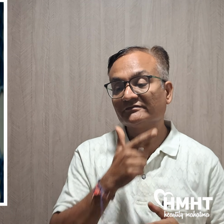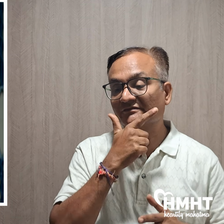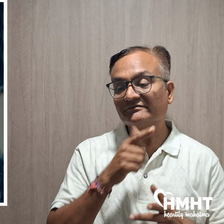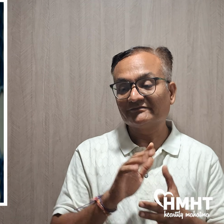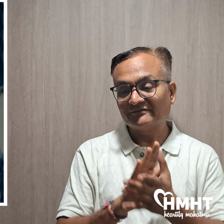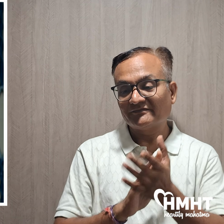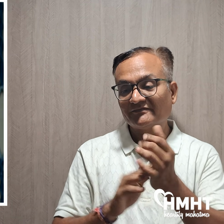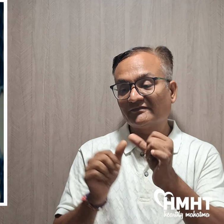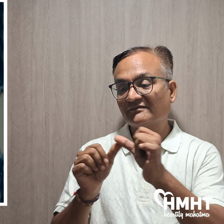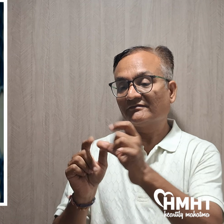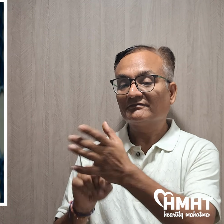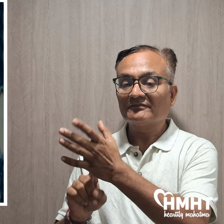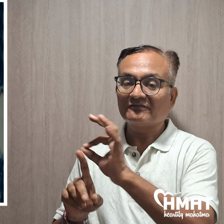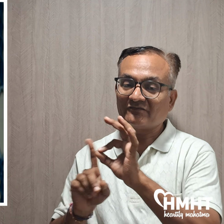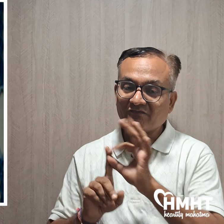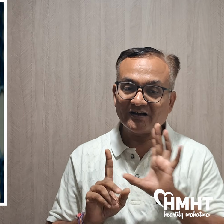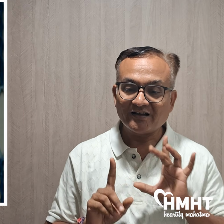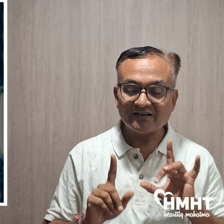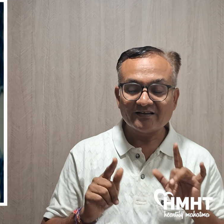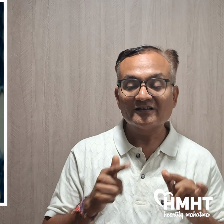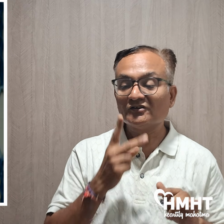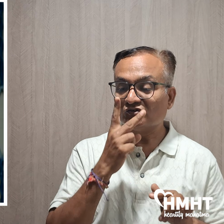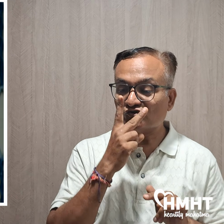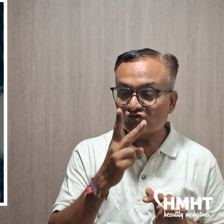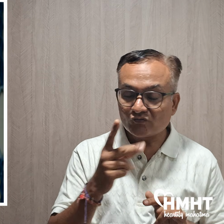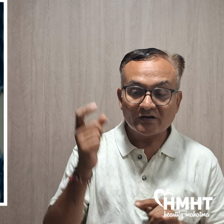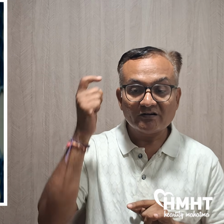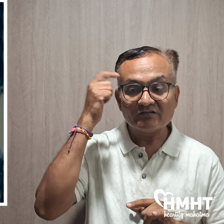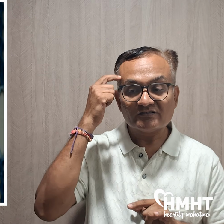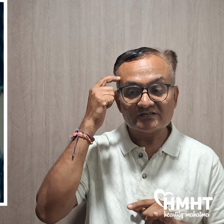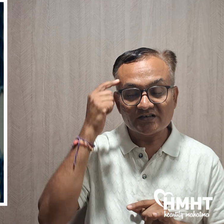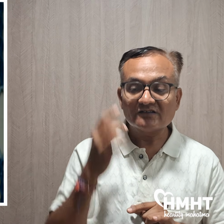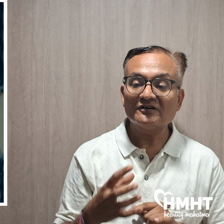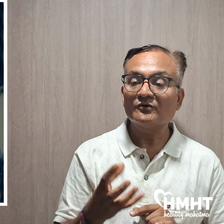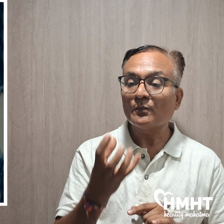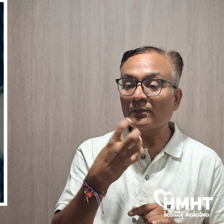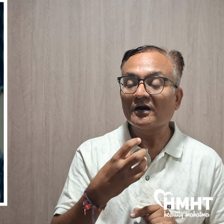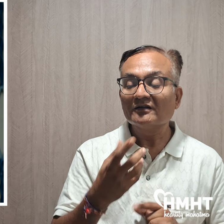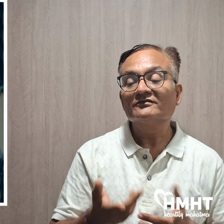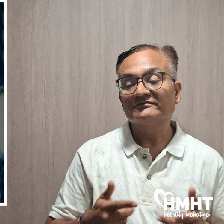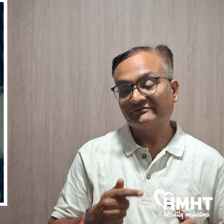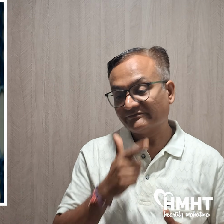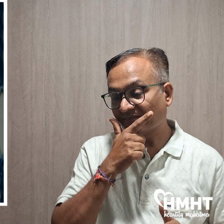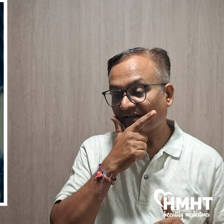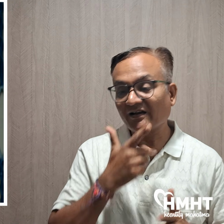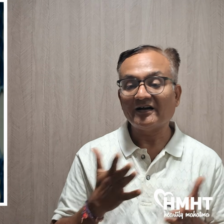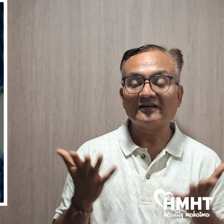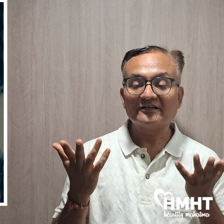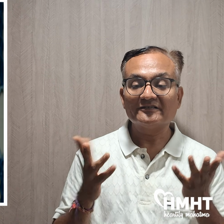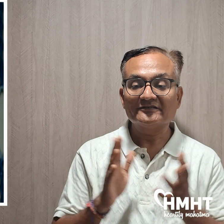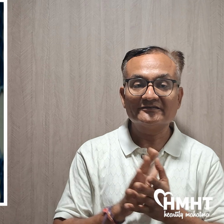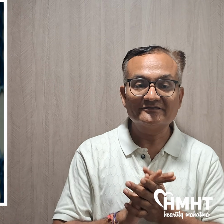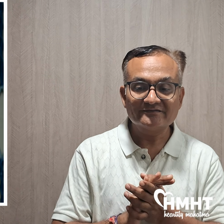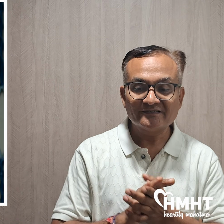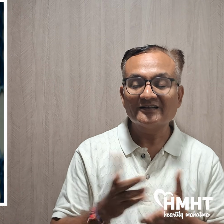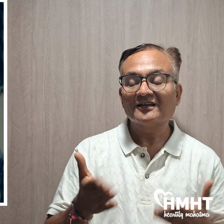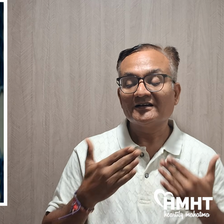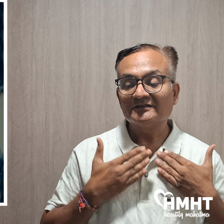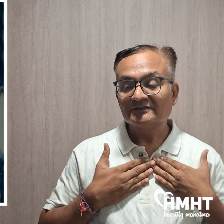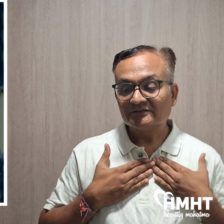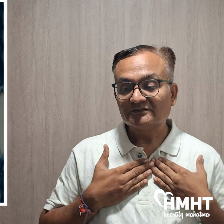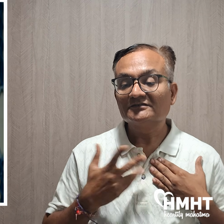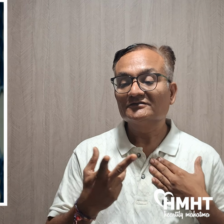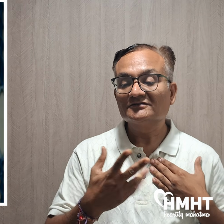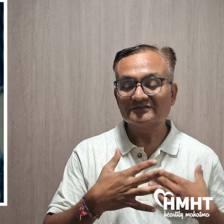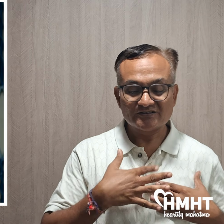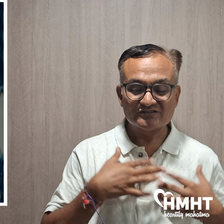આનંદ. જોવા જવાનું ફળ જ આનંદ છે. એટલે આ અનંત સમાધિ સુખમાં રહેવાનું. અને